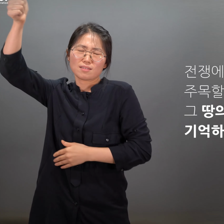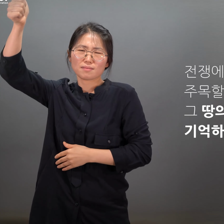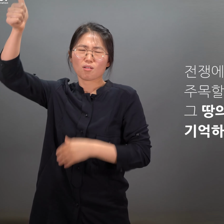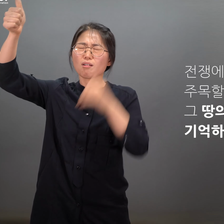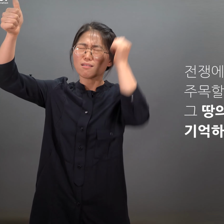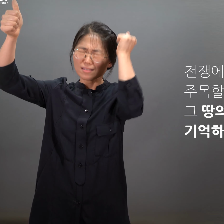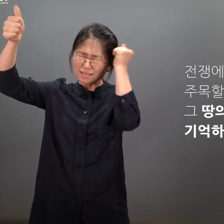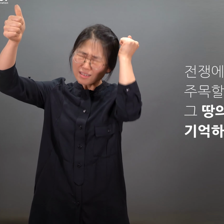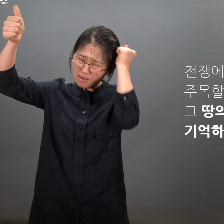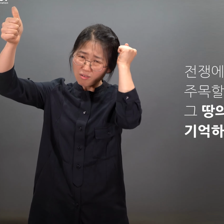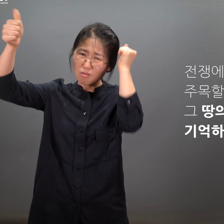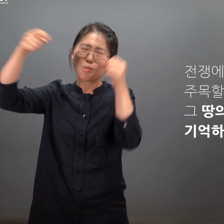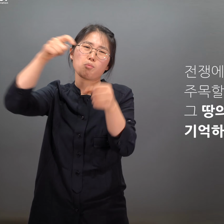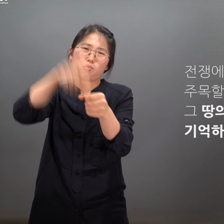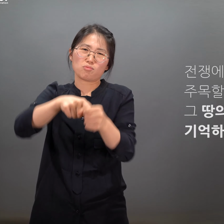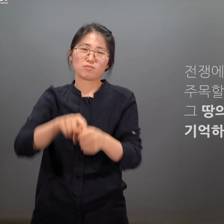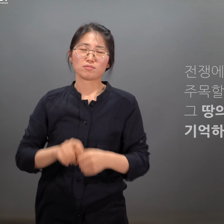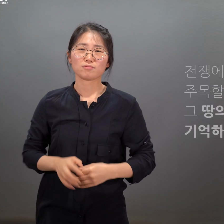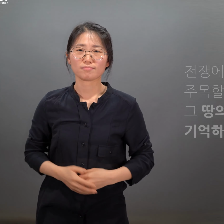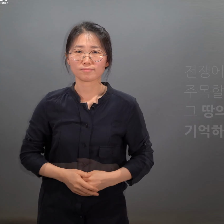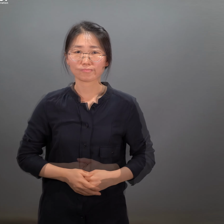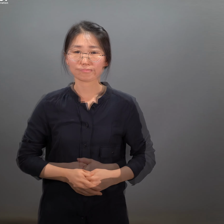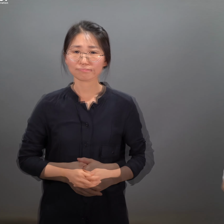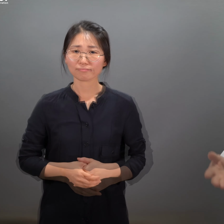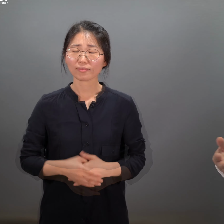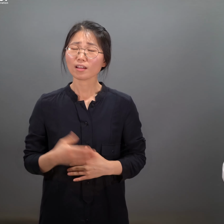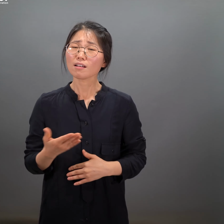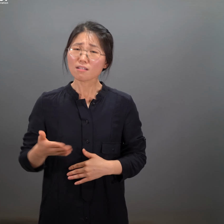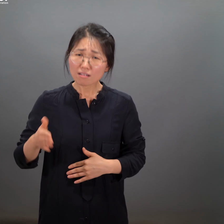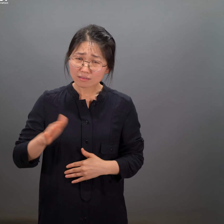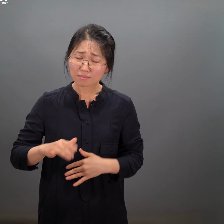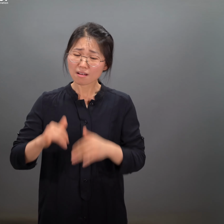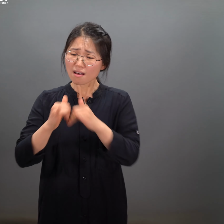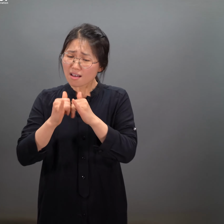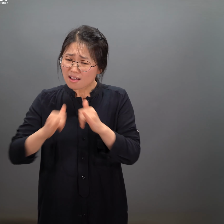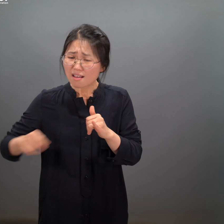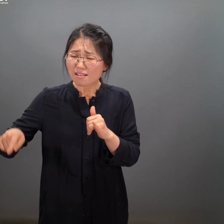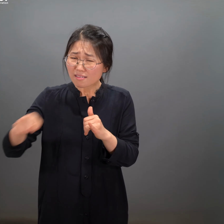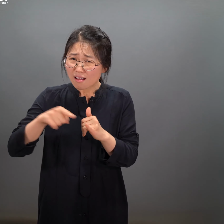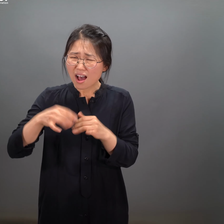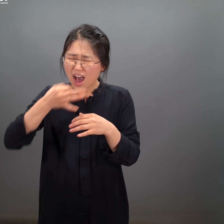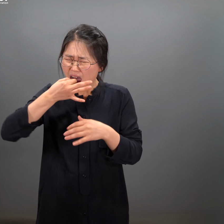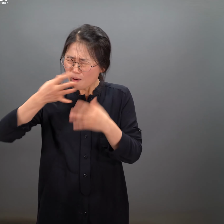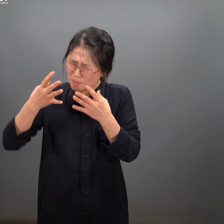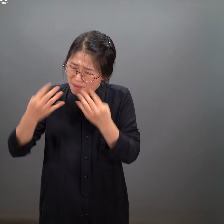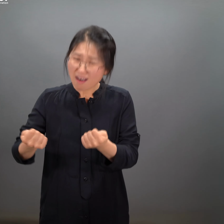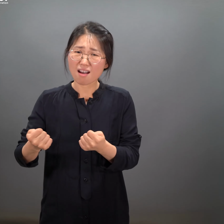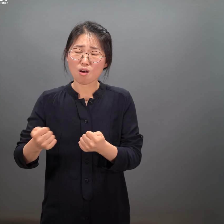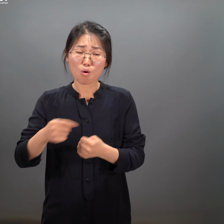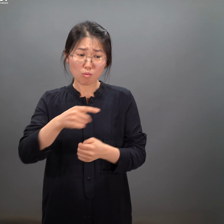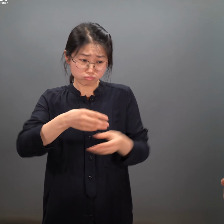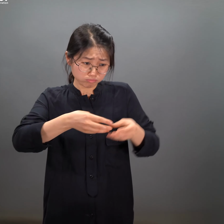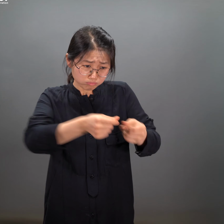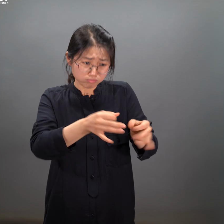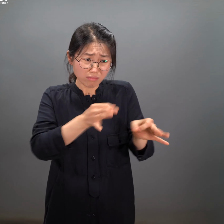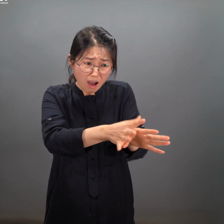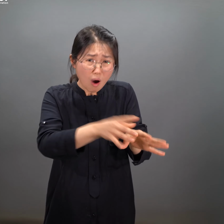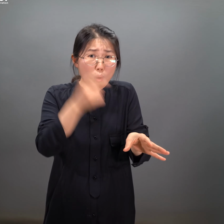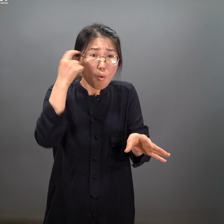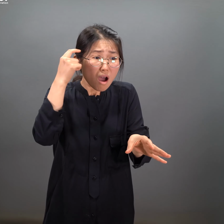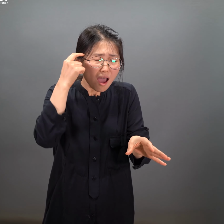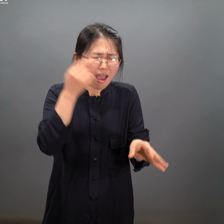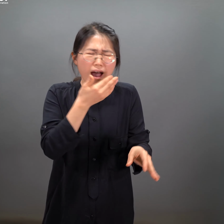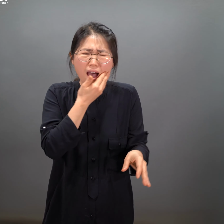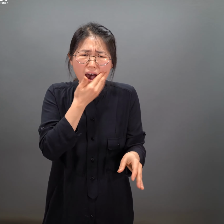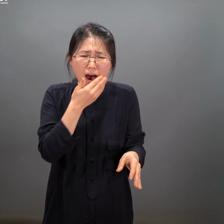하나님이라는 것만을 기억하라는 것입니다. 그런데 어찌 사람들의 욕심이 그런가요? 성경에서는 아간으로 대표되는